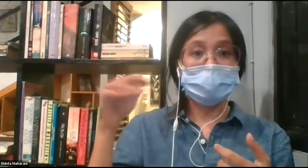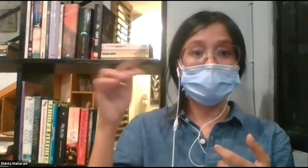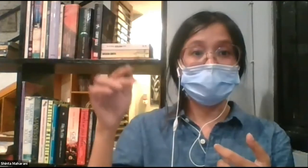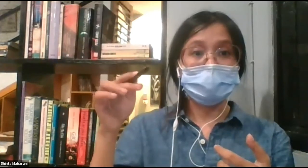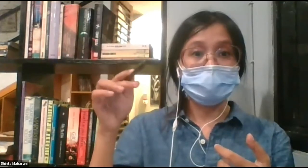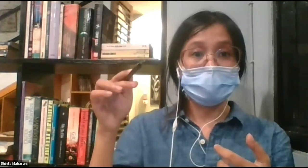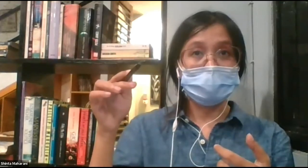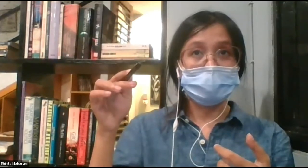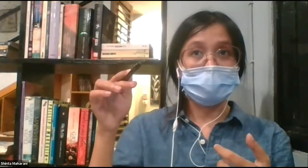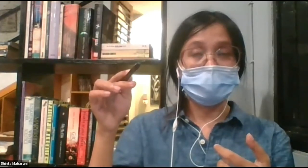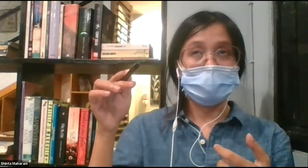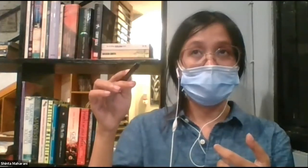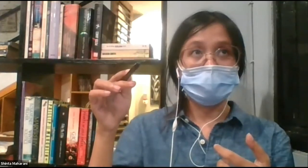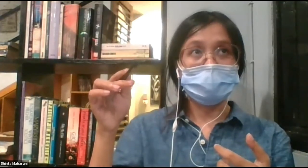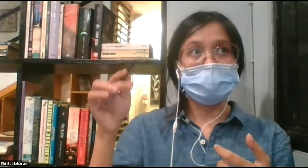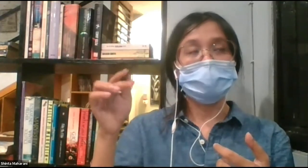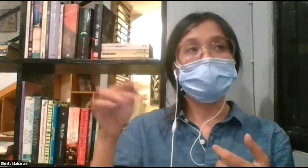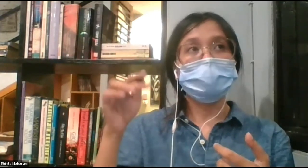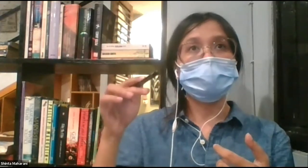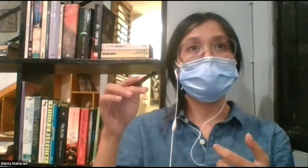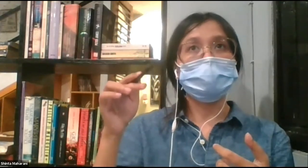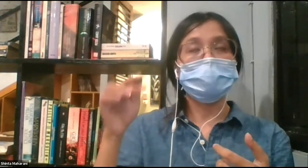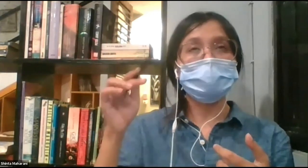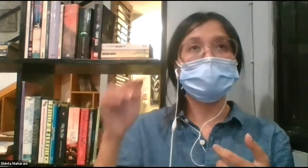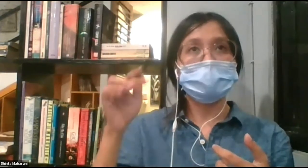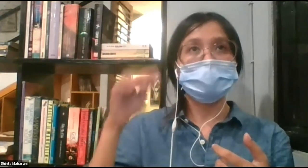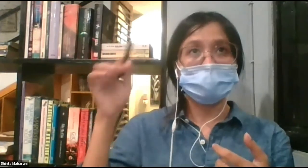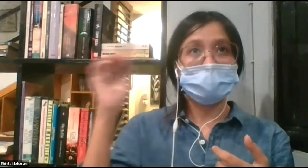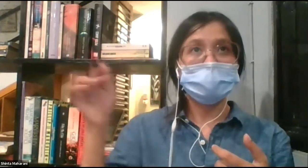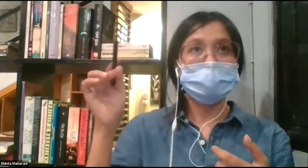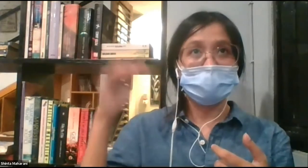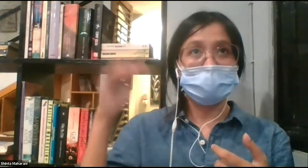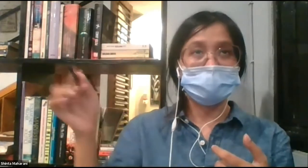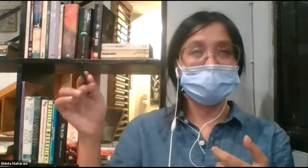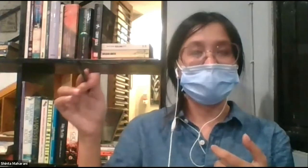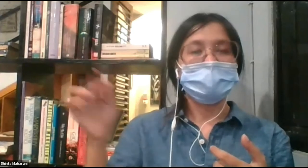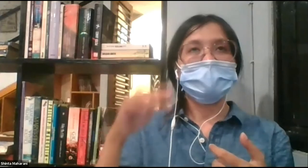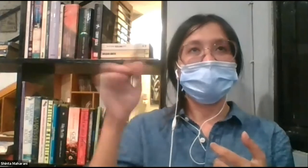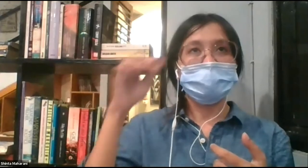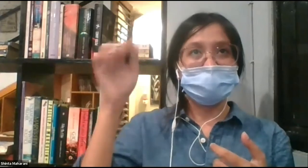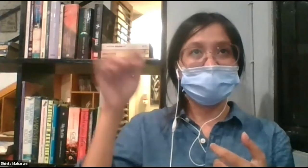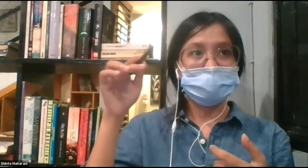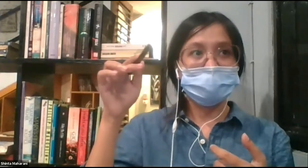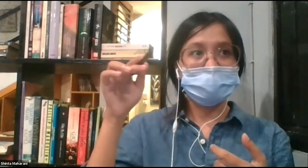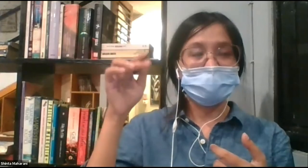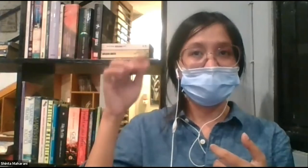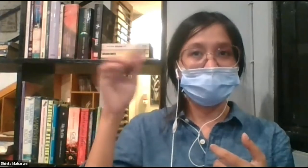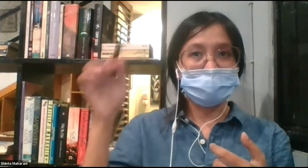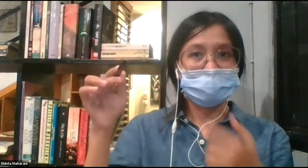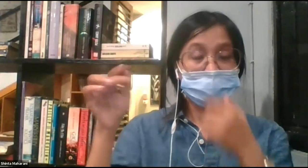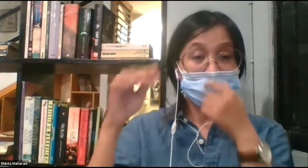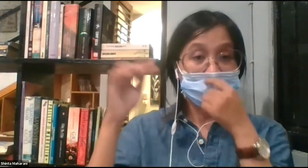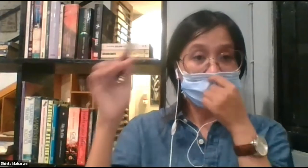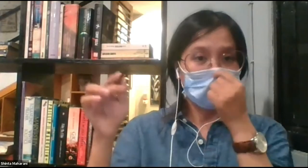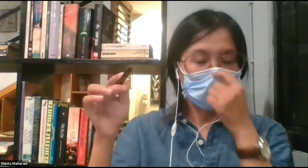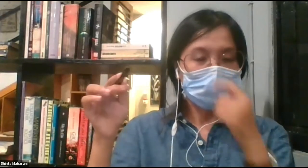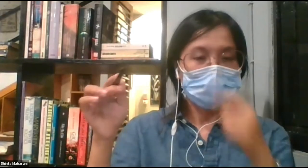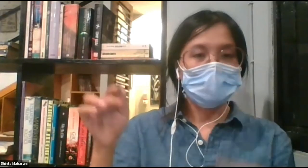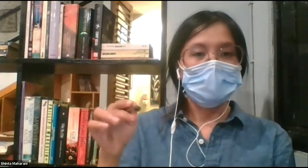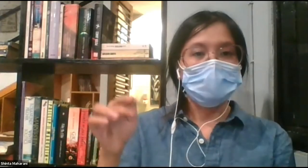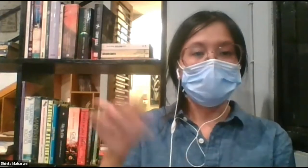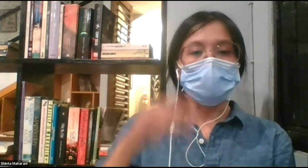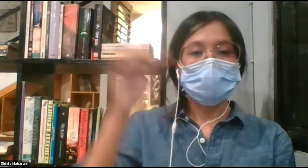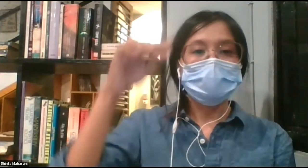Hipotesis itu kan jawaban, sorry, untuk menguatkan hipotesis kita. Hipotesis itu kan jawaban sementara